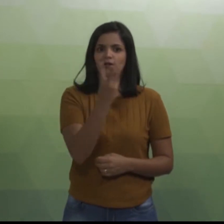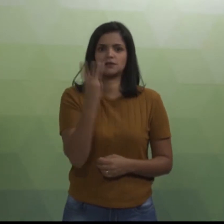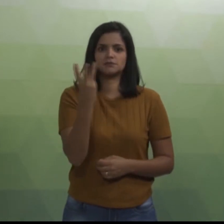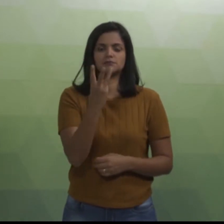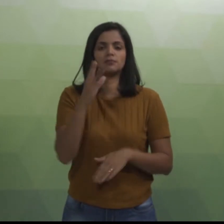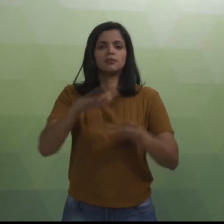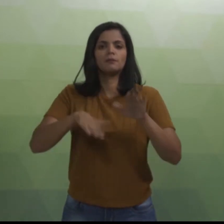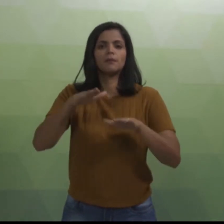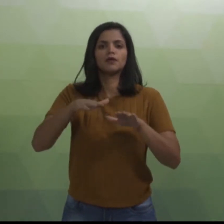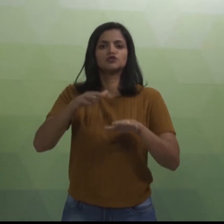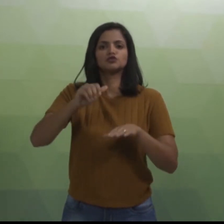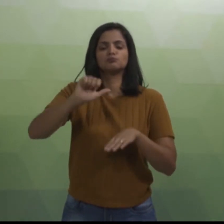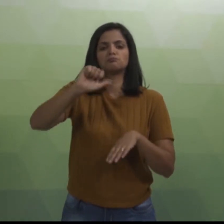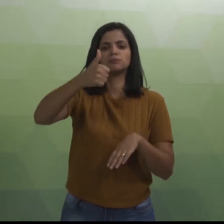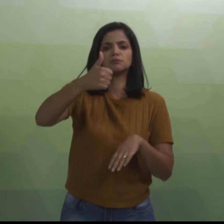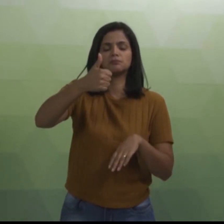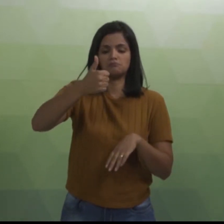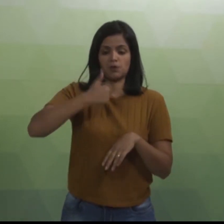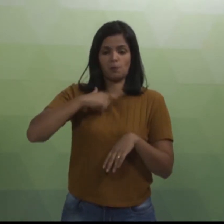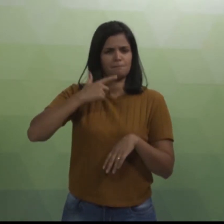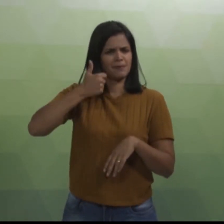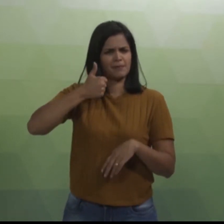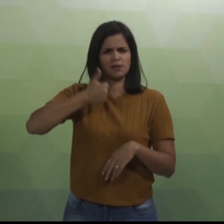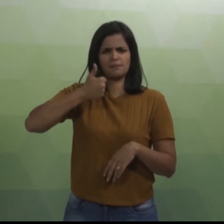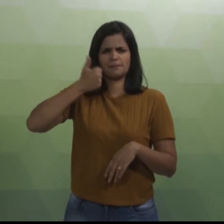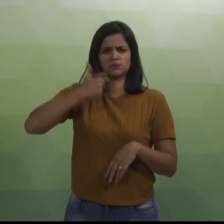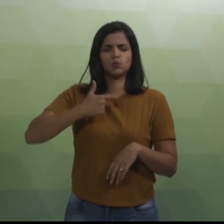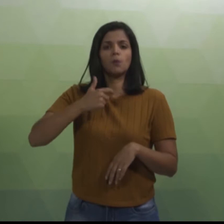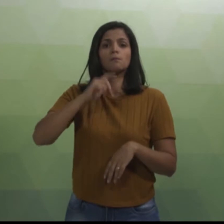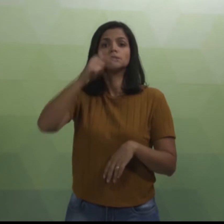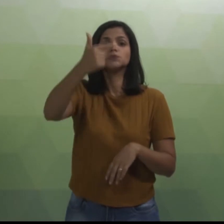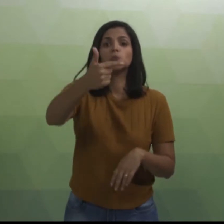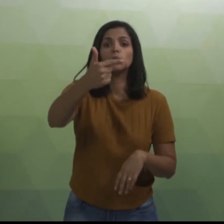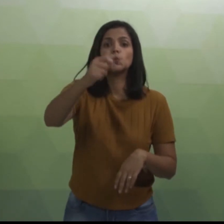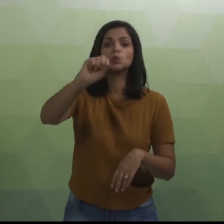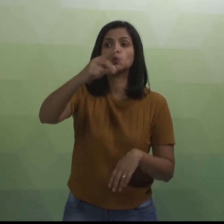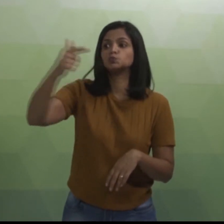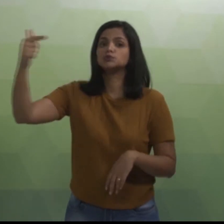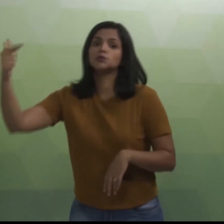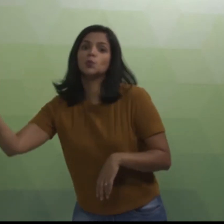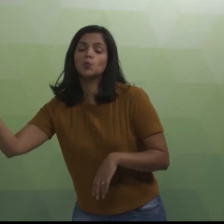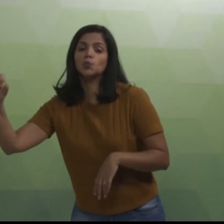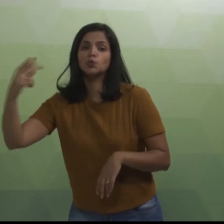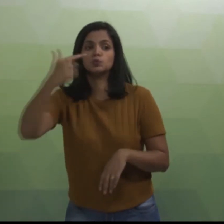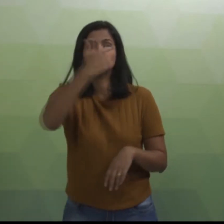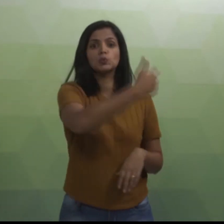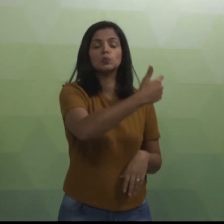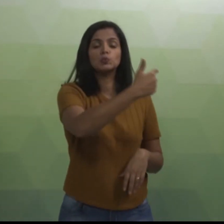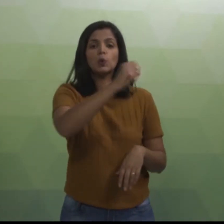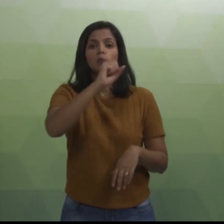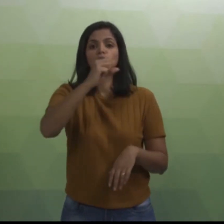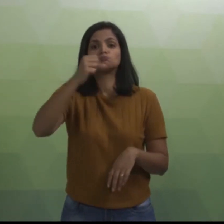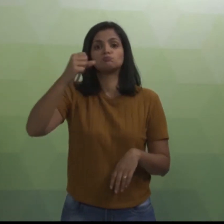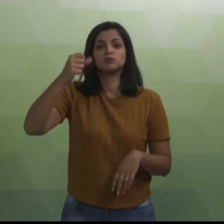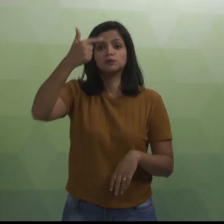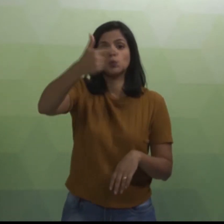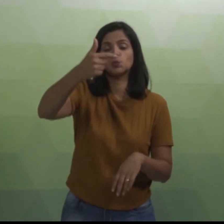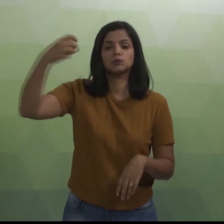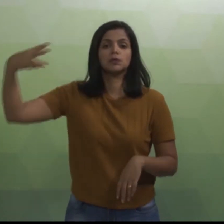É presente esse referente. Temos ali 3 pessoas no discurso. Então, eu sou a primeira, tem a